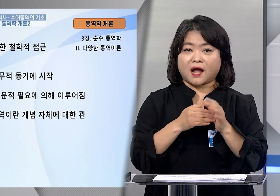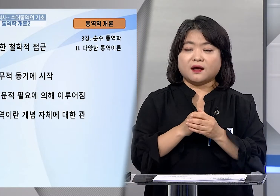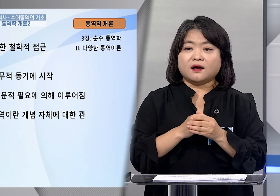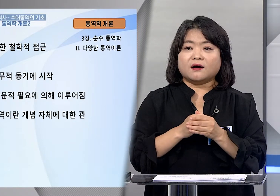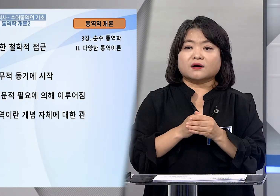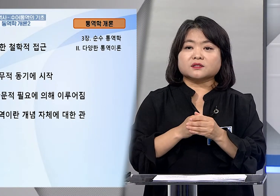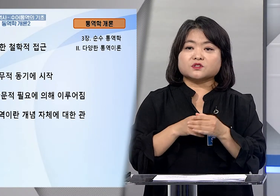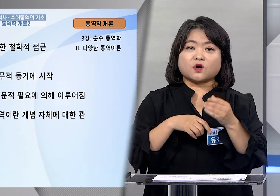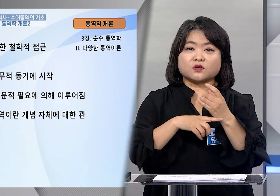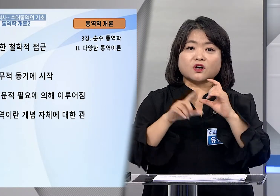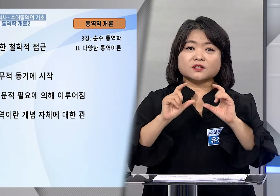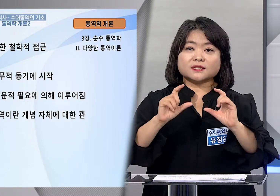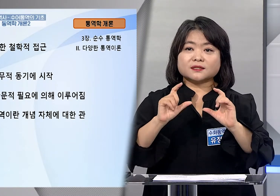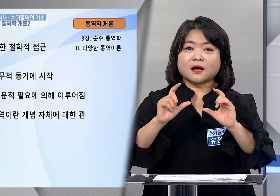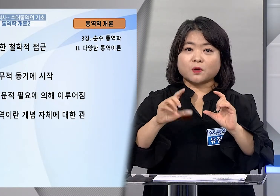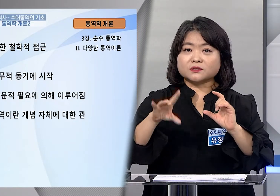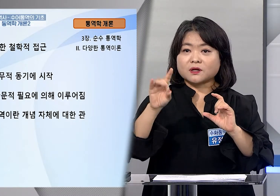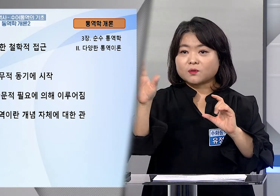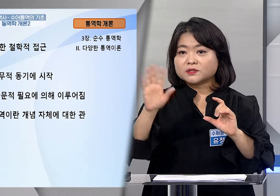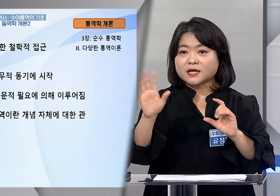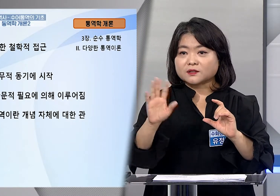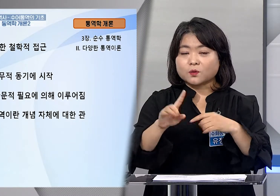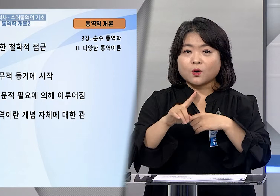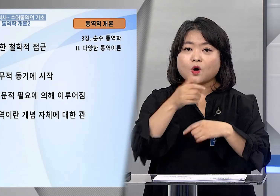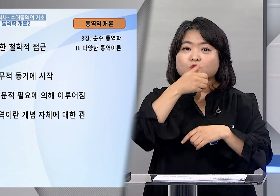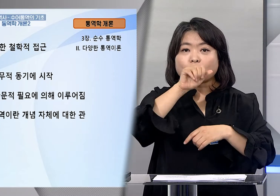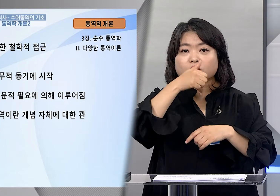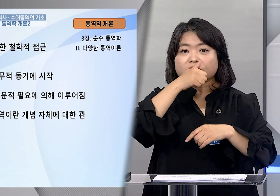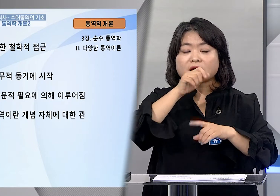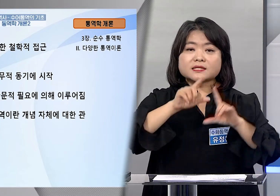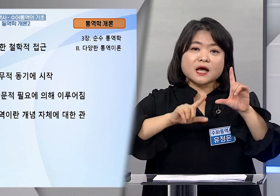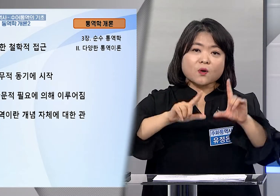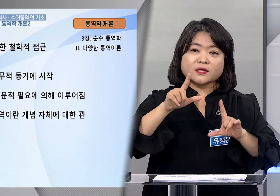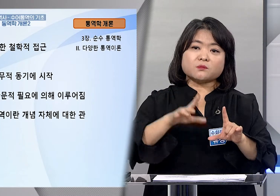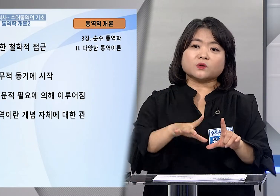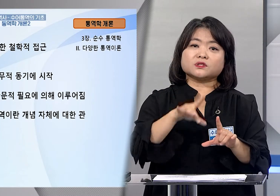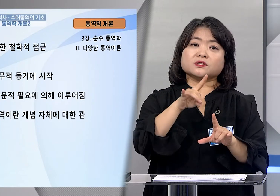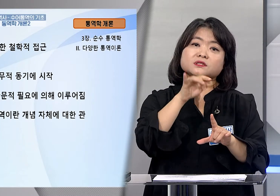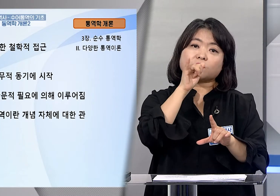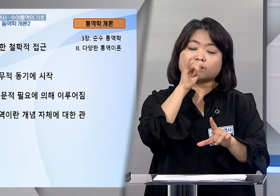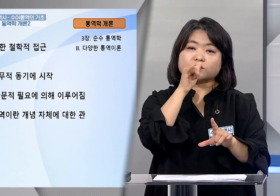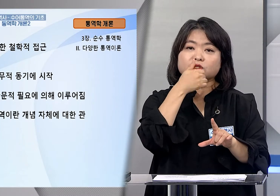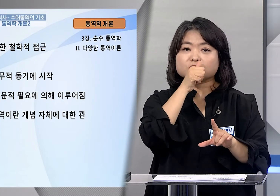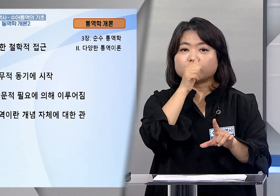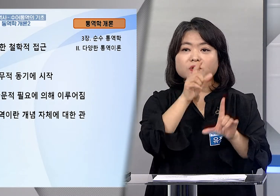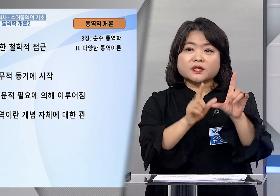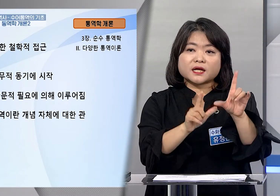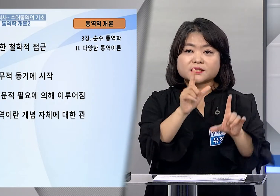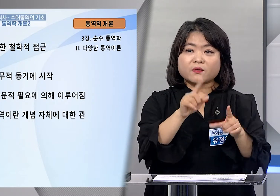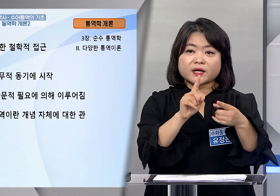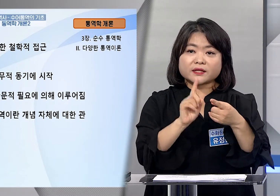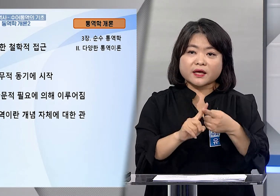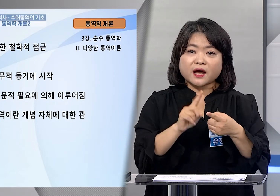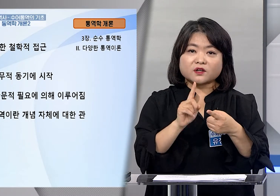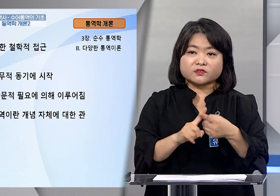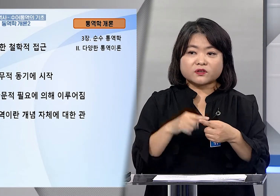그렇죠. 정의가 먼저 나온 것이 아니고 통역이란 상황이 먼저 있었고 이 통역이란 상황에 대한 어떤